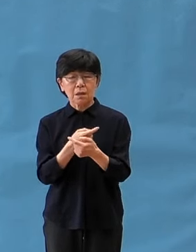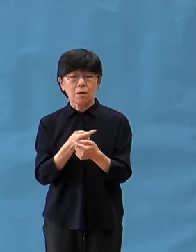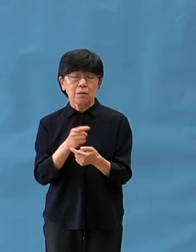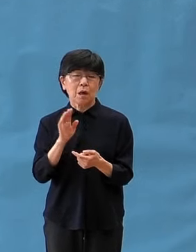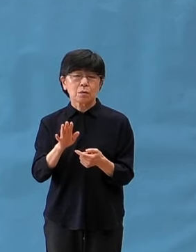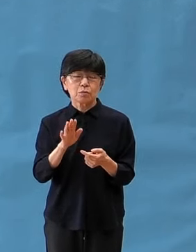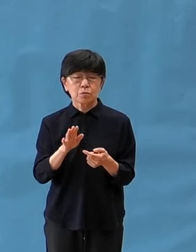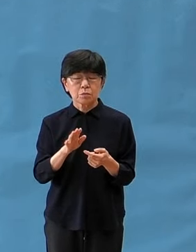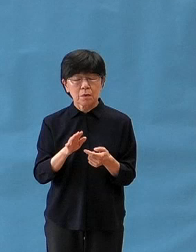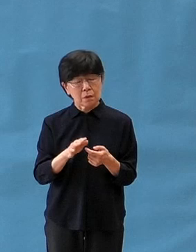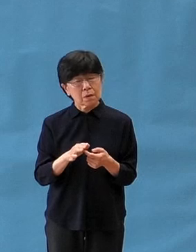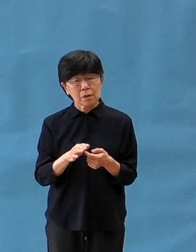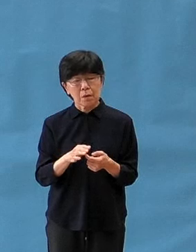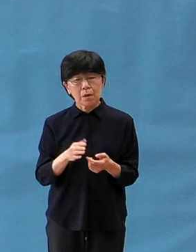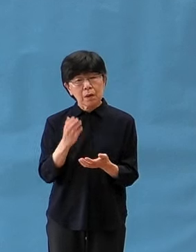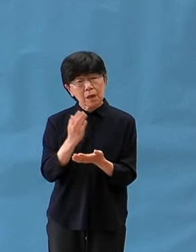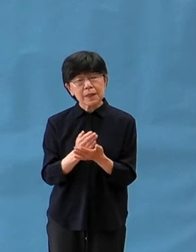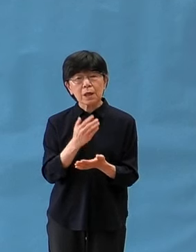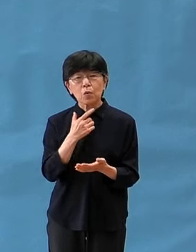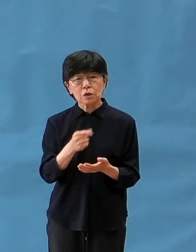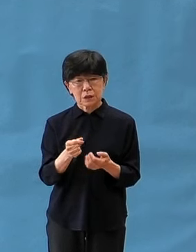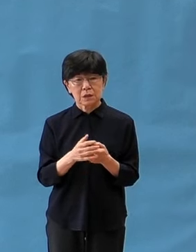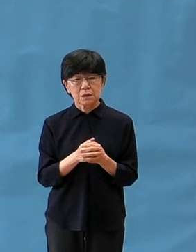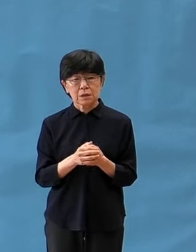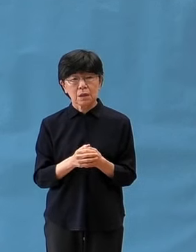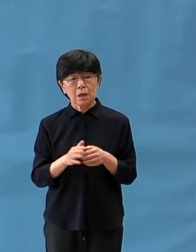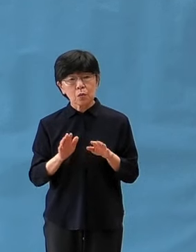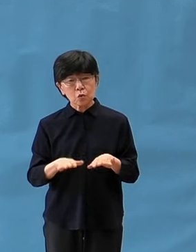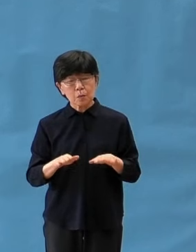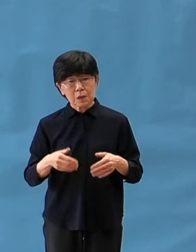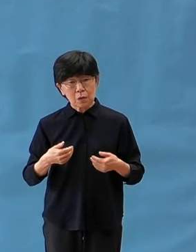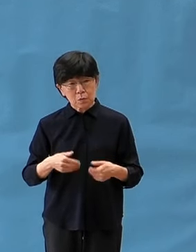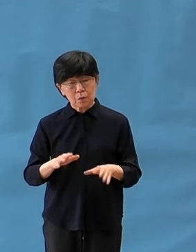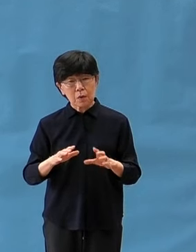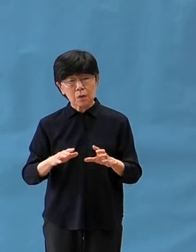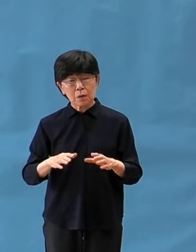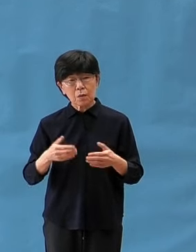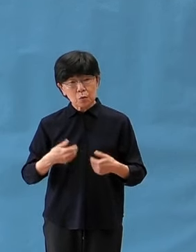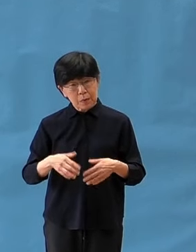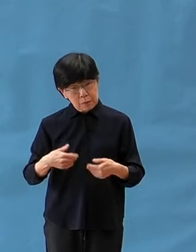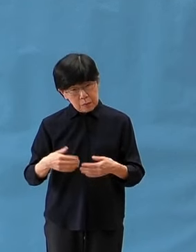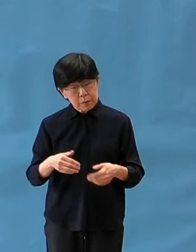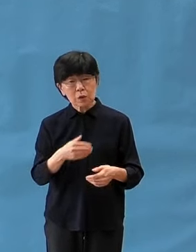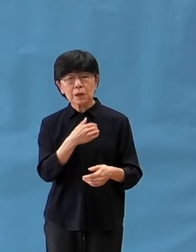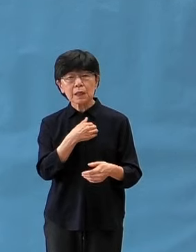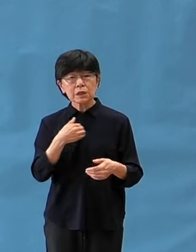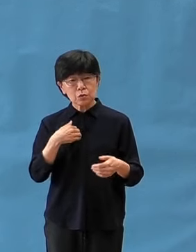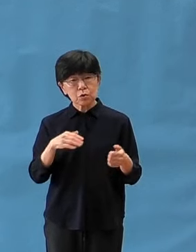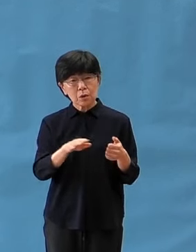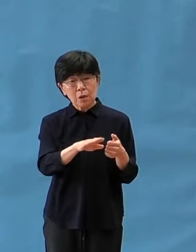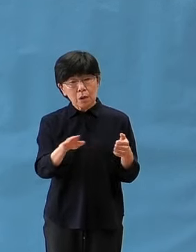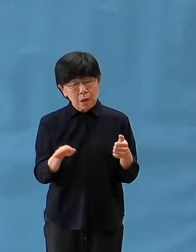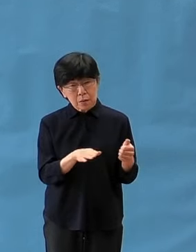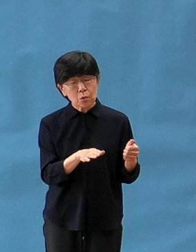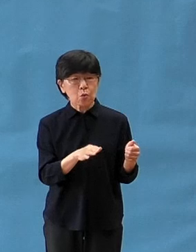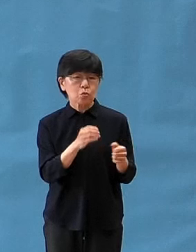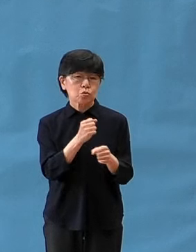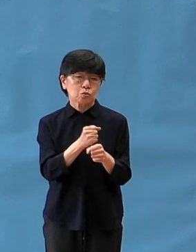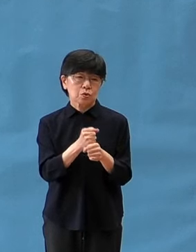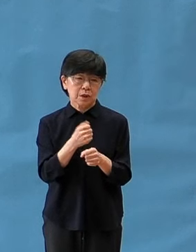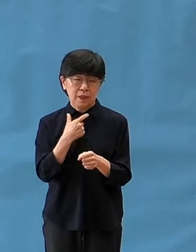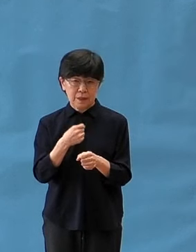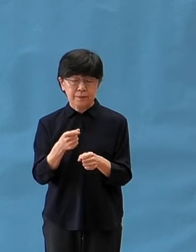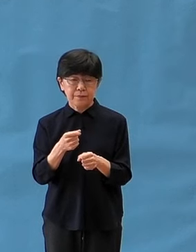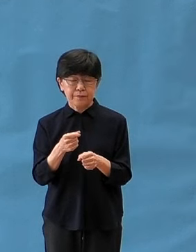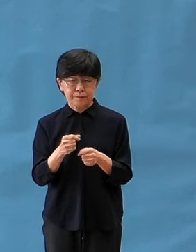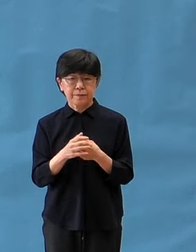子どもさんを産み育てようという人が一人でも増えるような環境を作っていこう、一人と思っている方を、まあ、二人